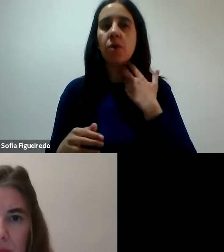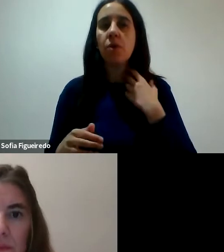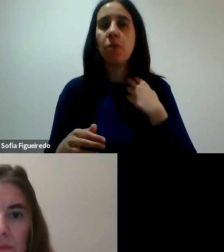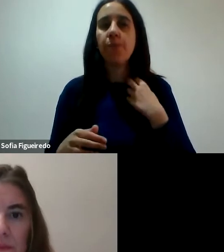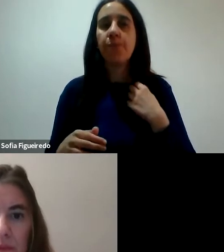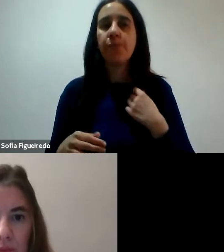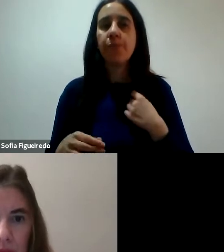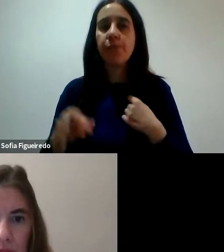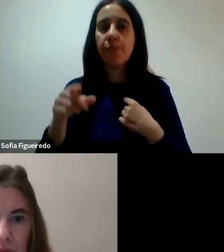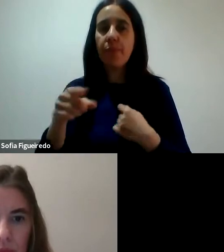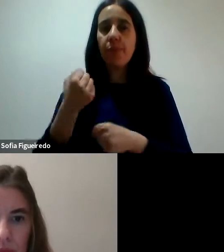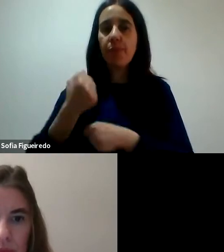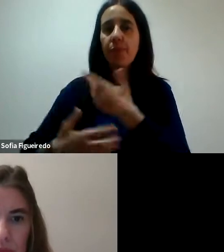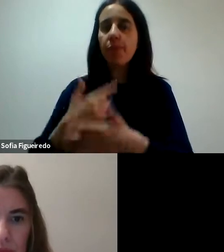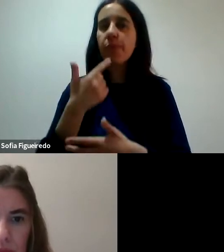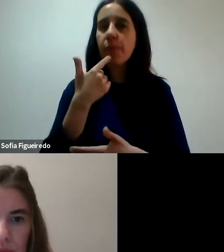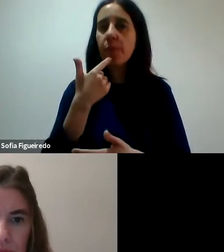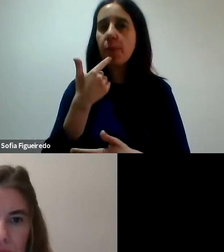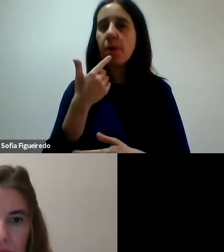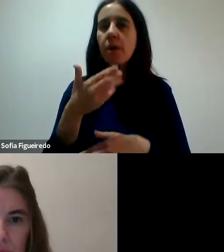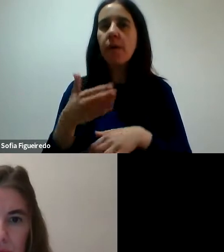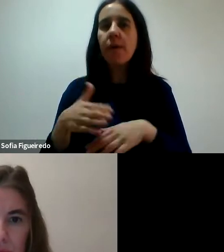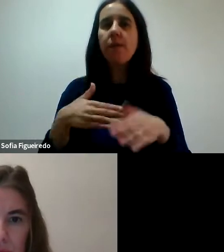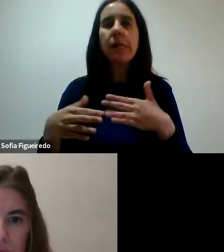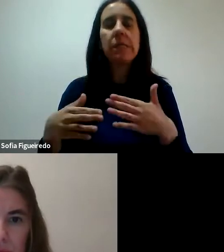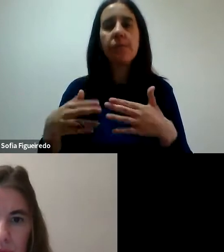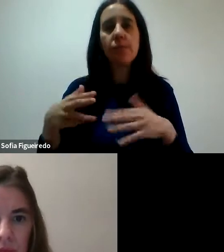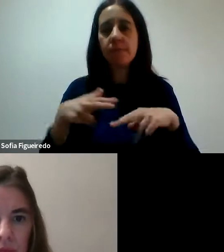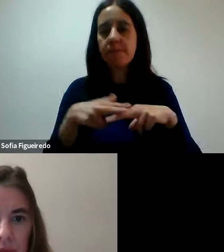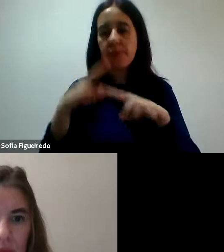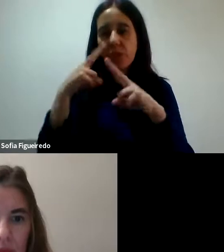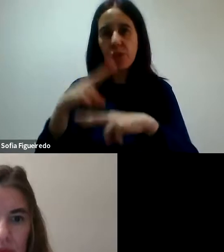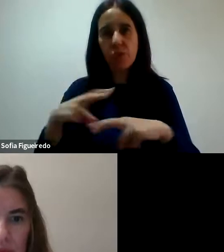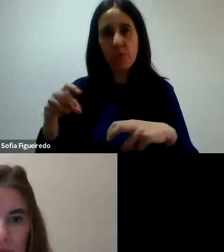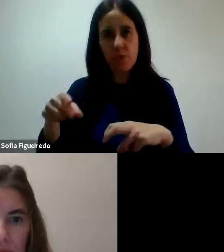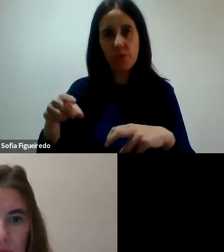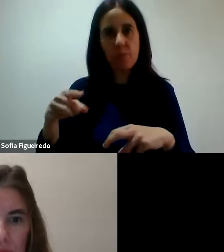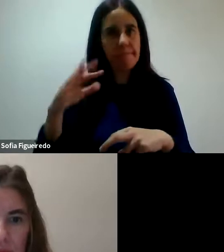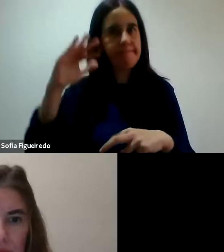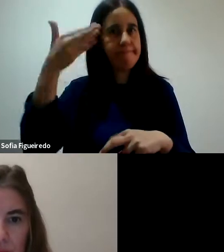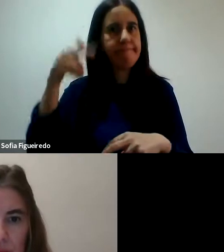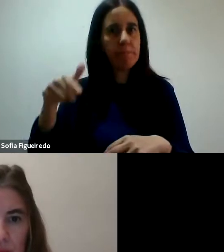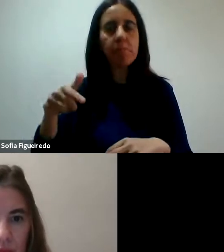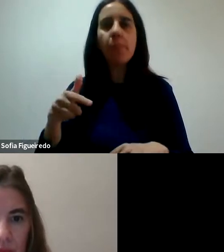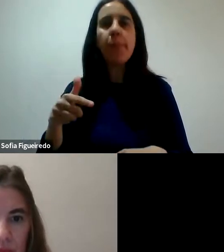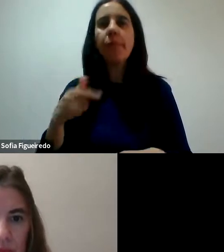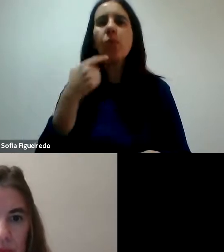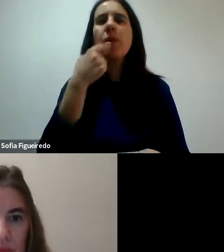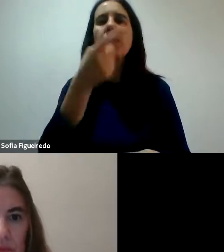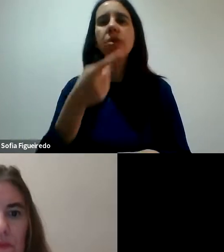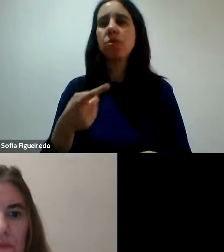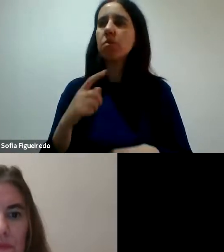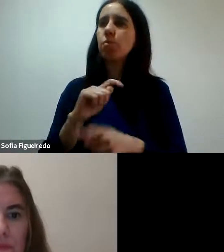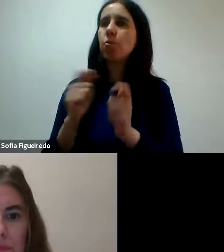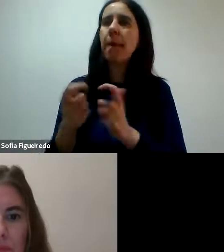muito desse trabalho foi feito inicialmente num componente diagnóstico. Isso é o primeiro passo, que é, não basta dizer que nós queremos mudar